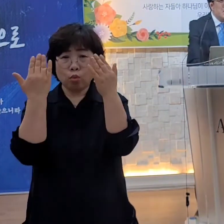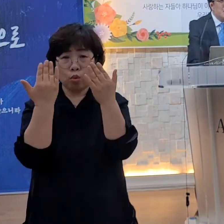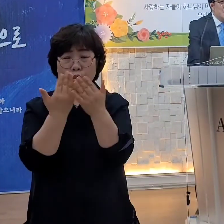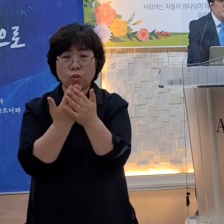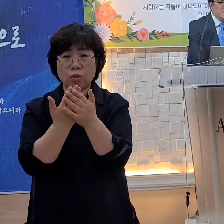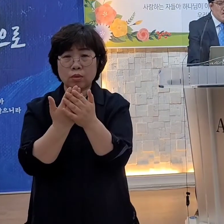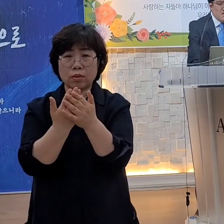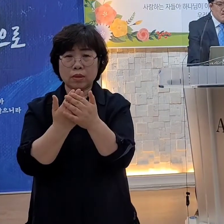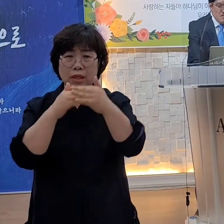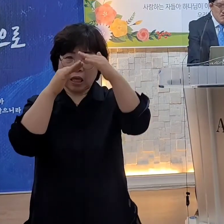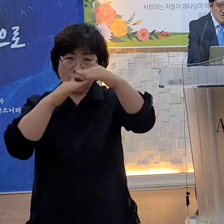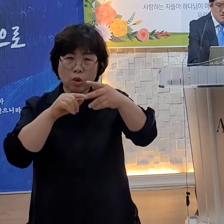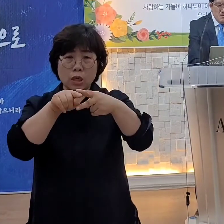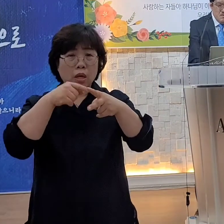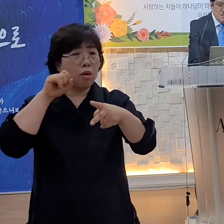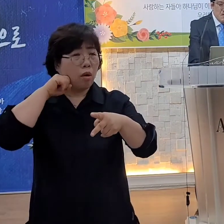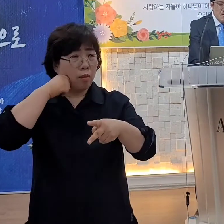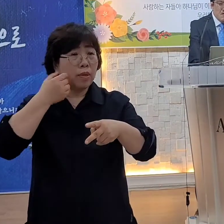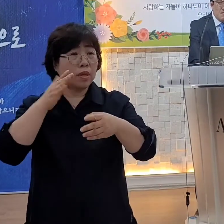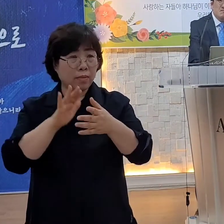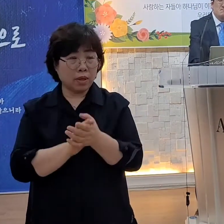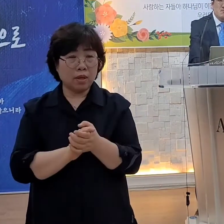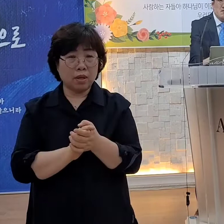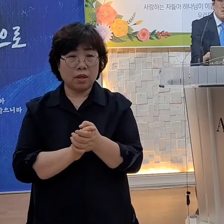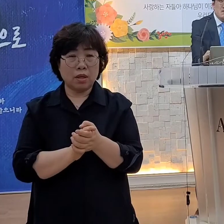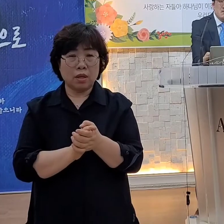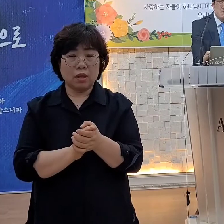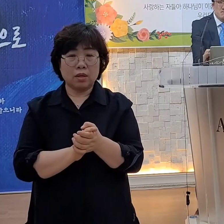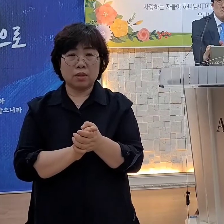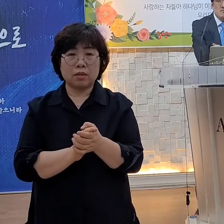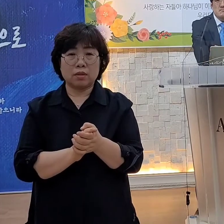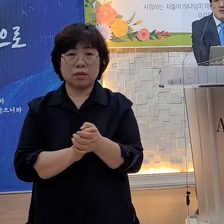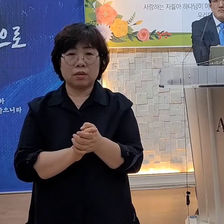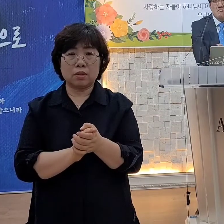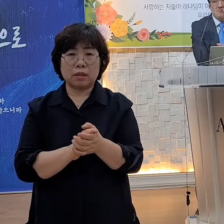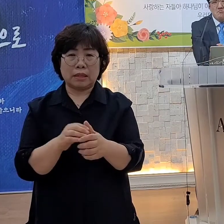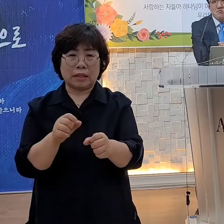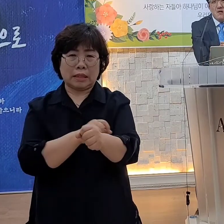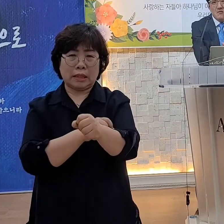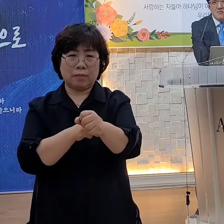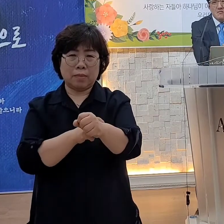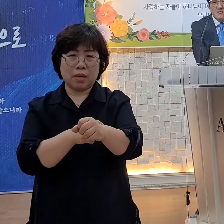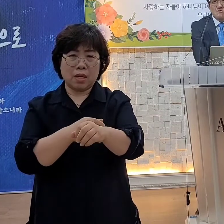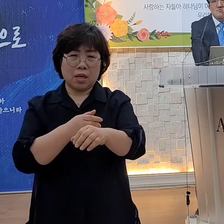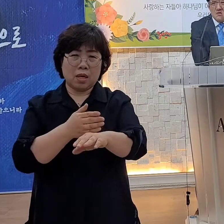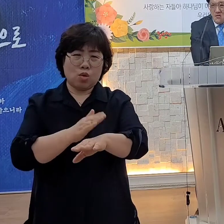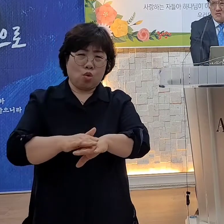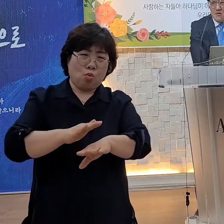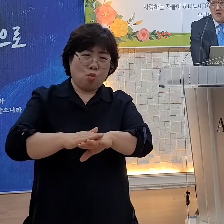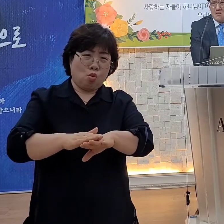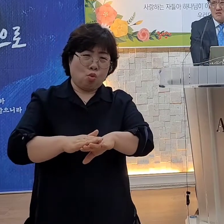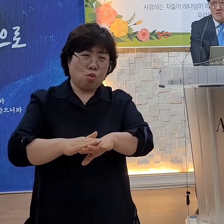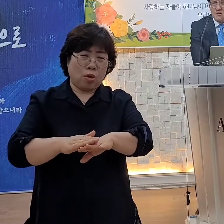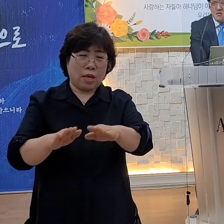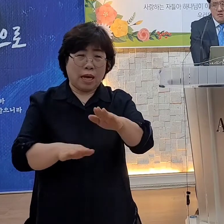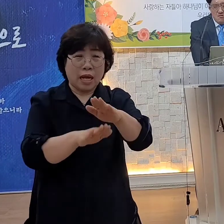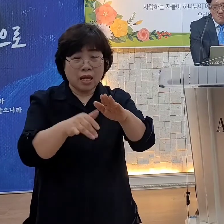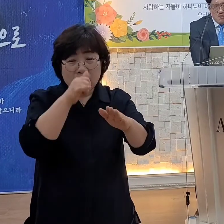다 이해하기는 어렵지만 이게 우리 물론 특별한 또 조폭이라는 특수성이